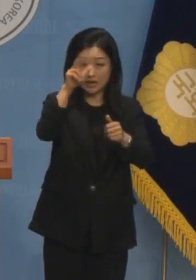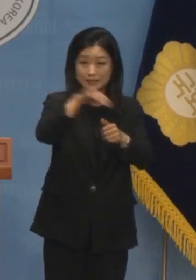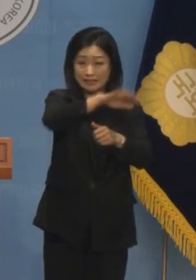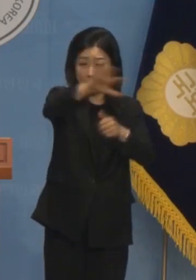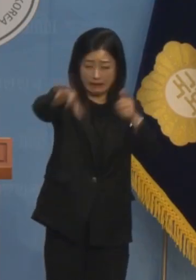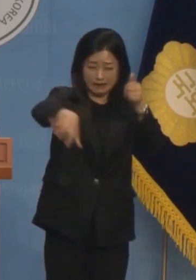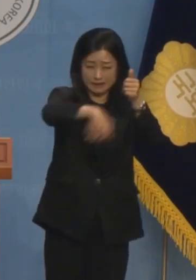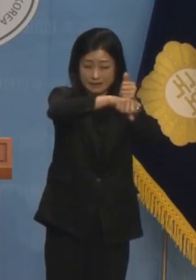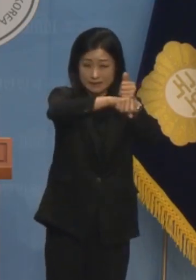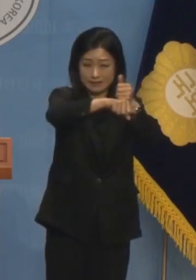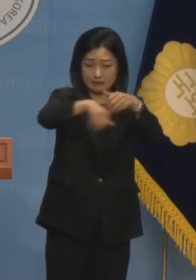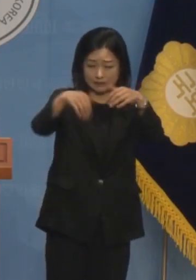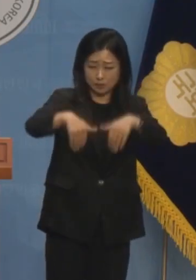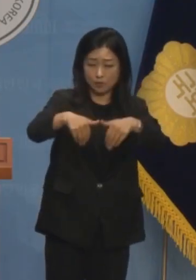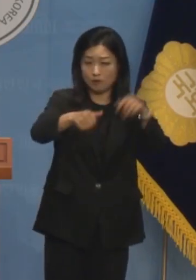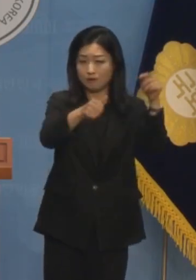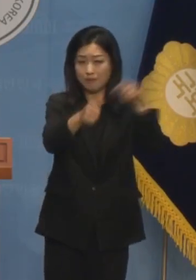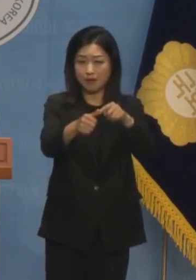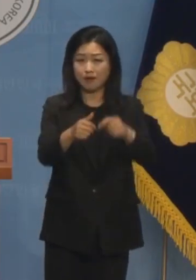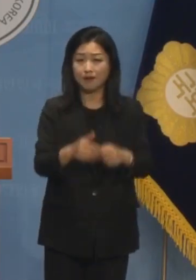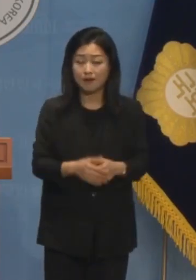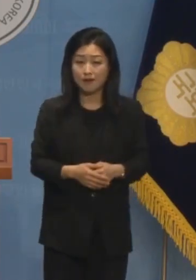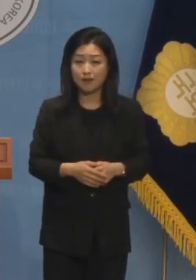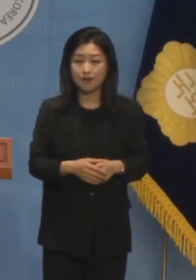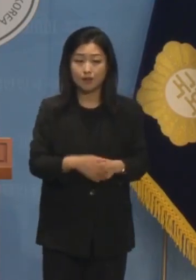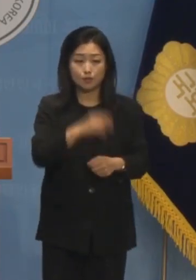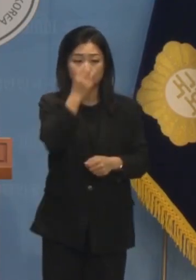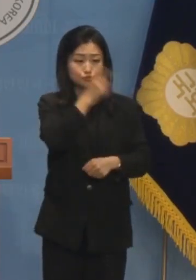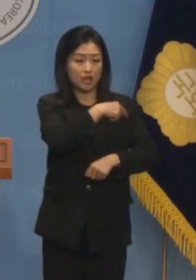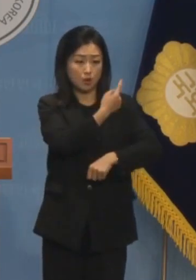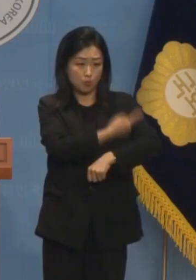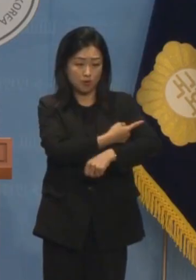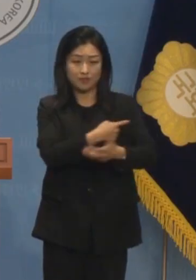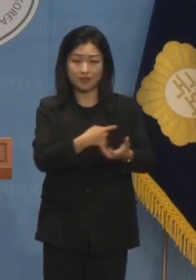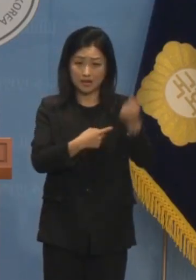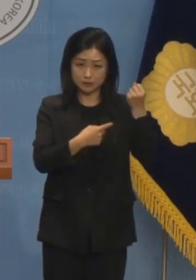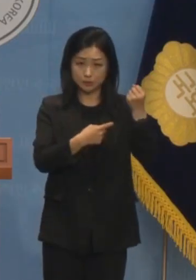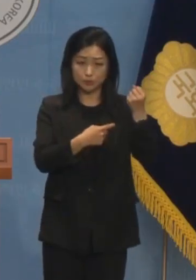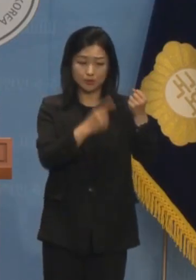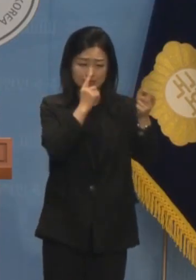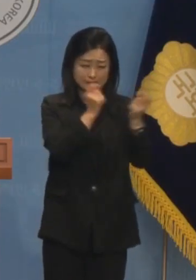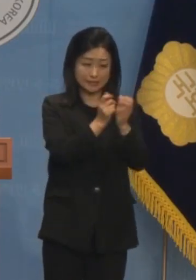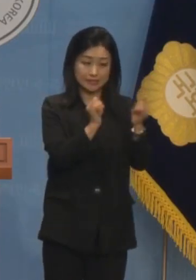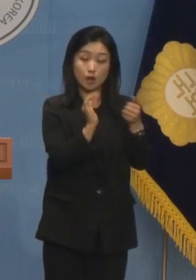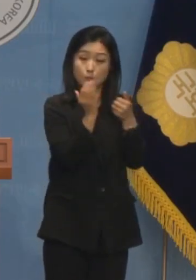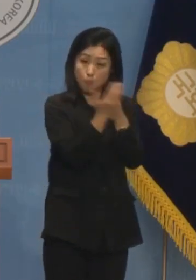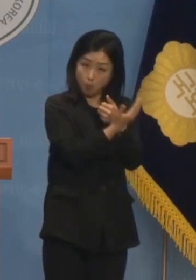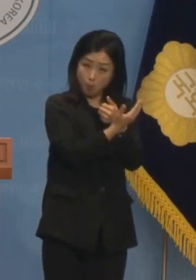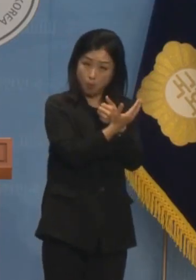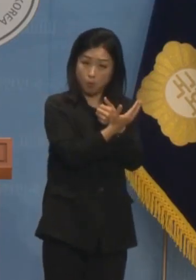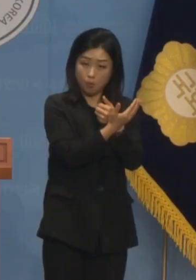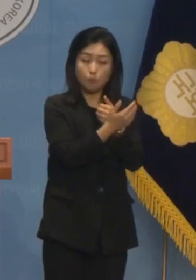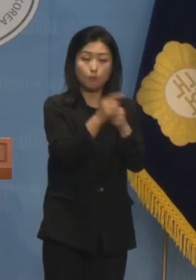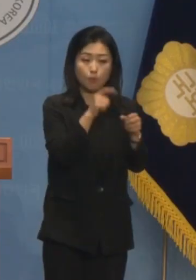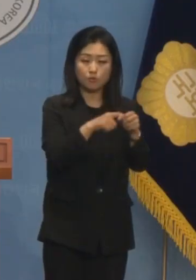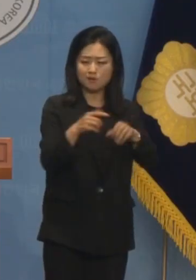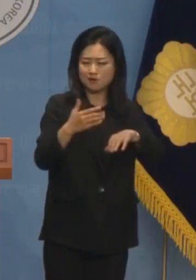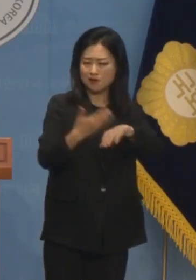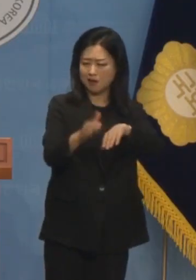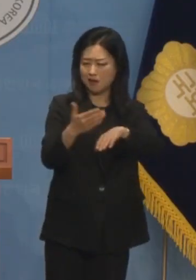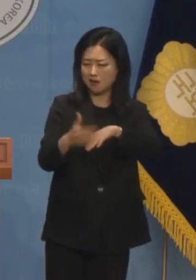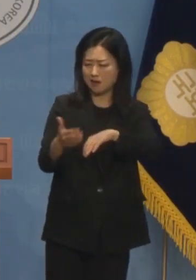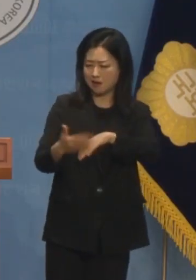있습니다. 수사권 갖고 자신 그리고 자신의 측근들을 위해서 깡패처럼 굴고